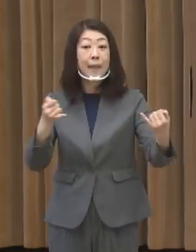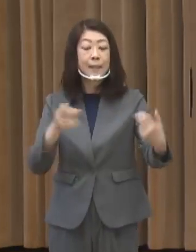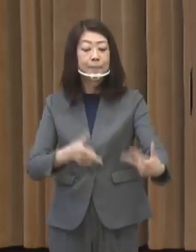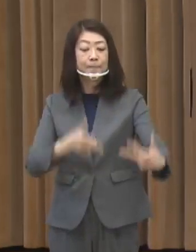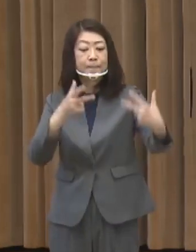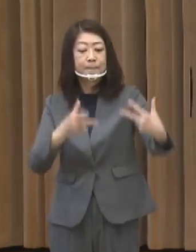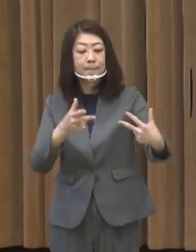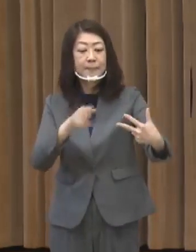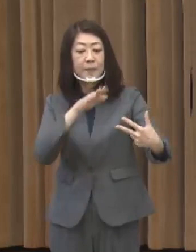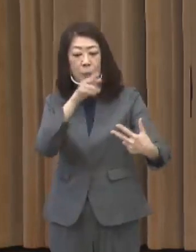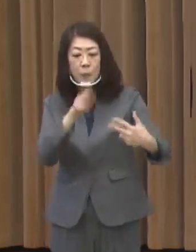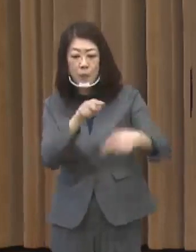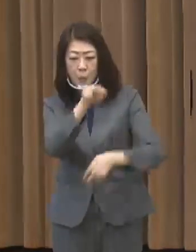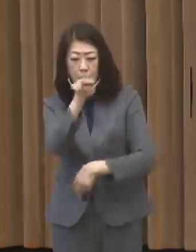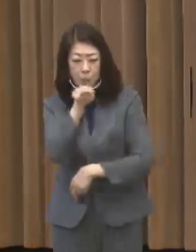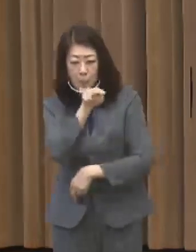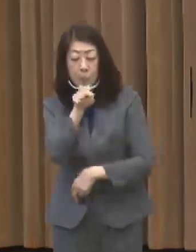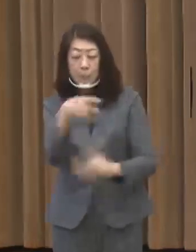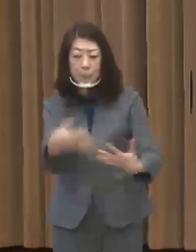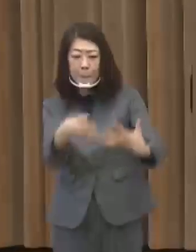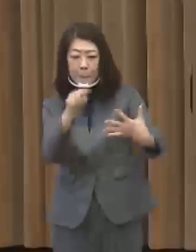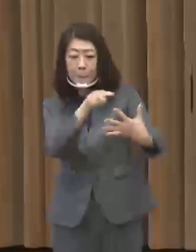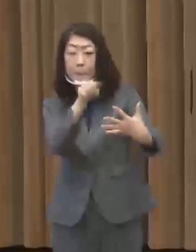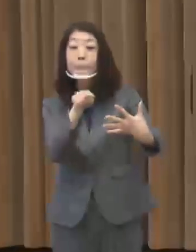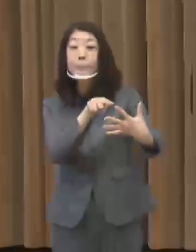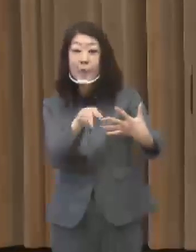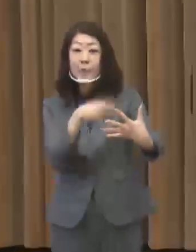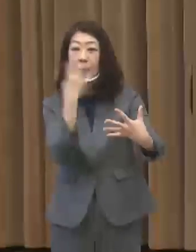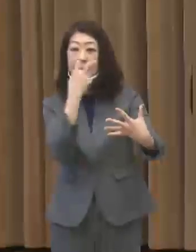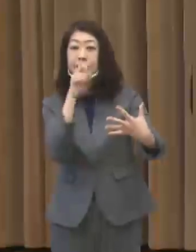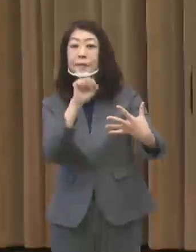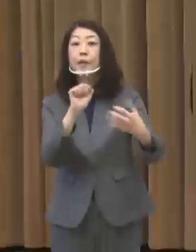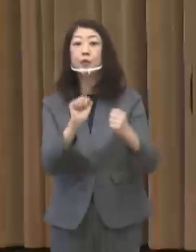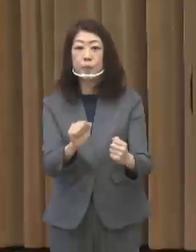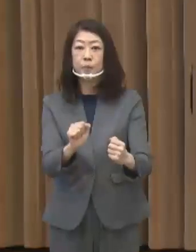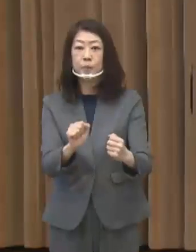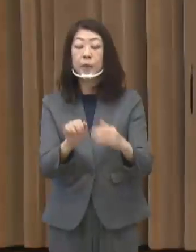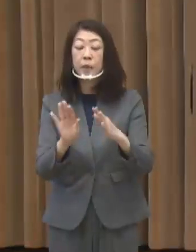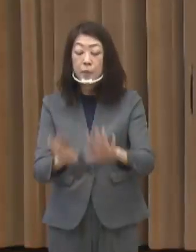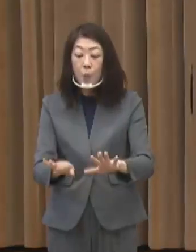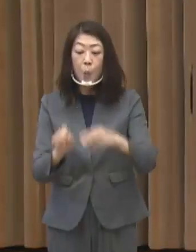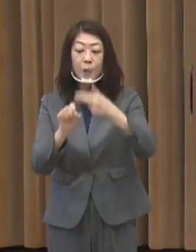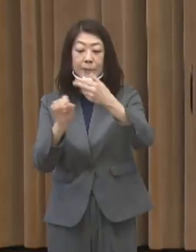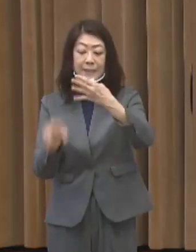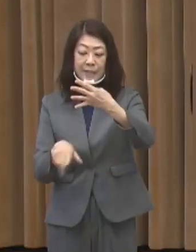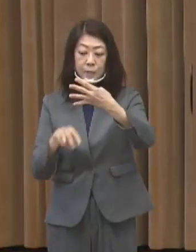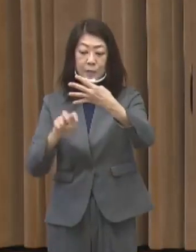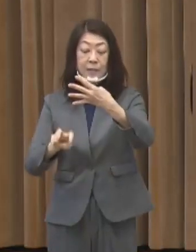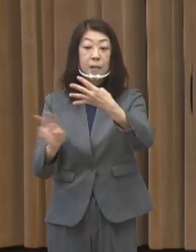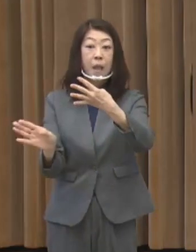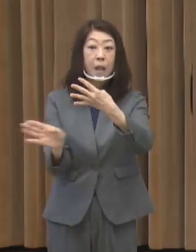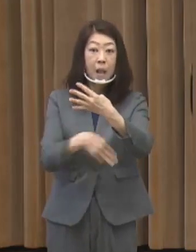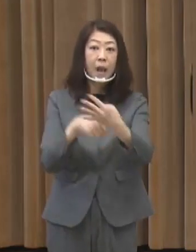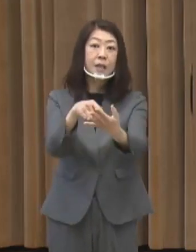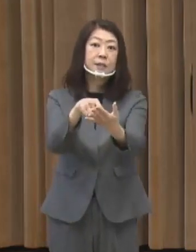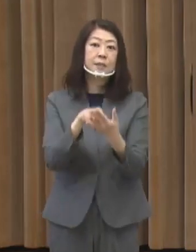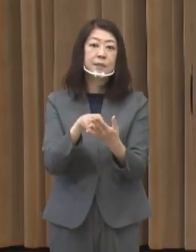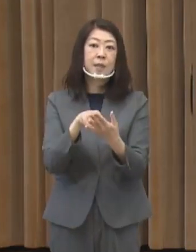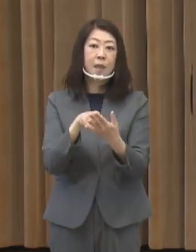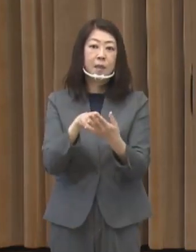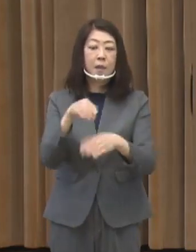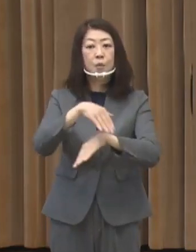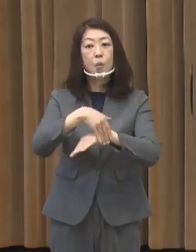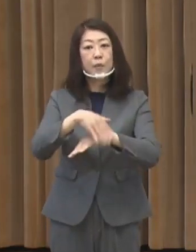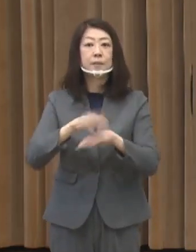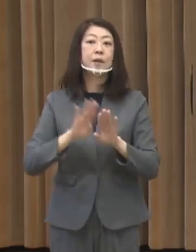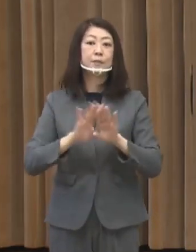の実際の様子を見ながら確認し、審査をします。本日4月20日から申請を受け付けますので、積極的にご応